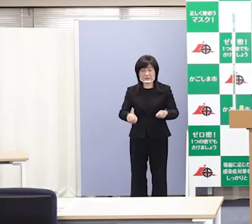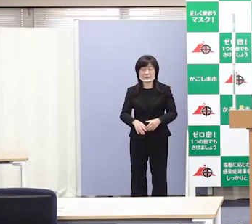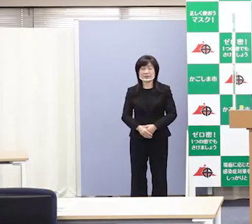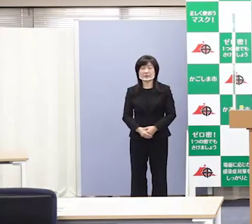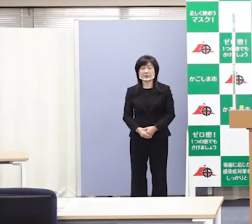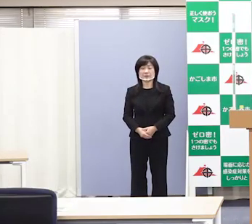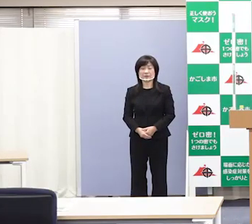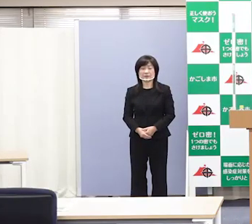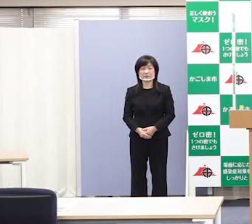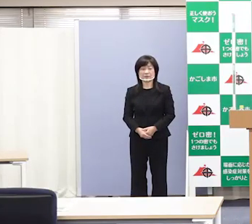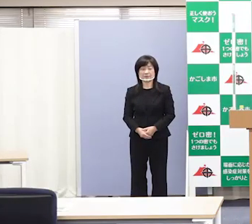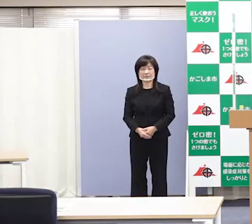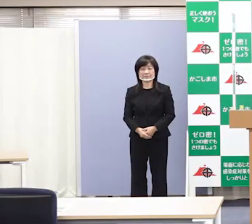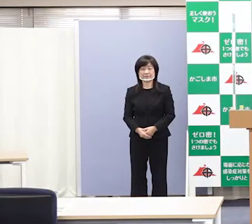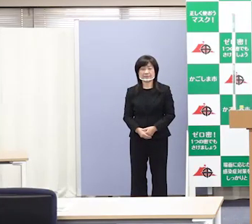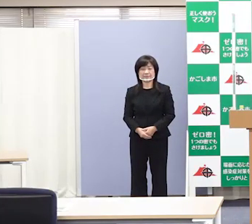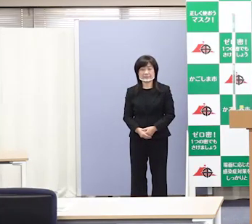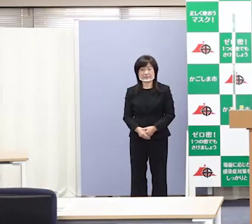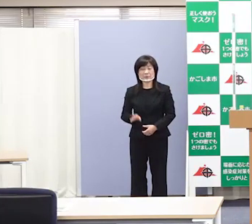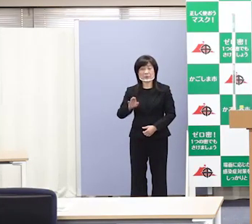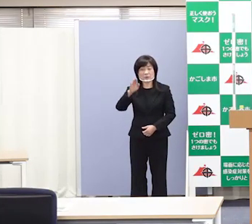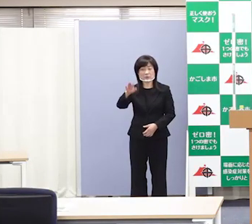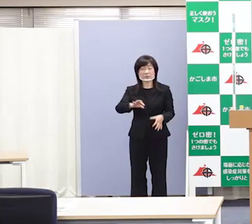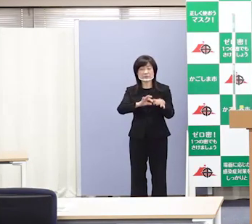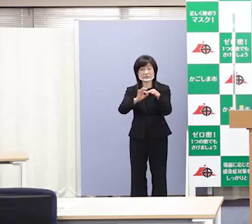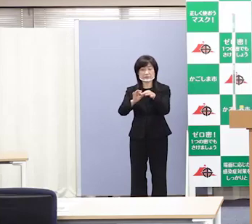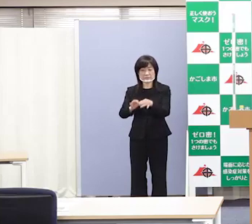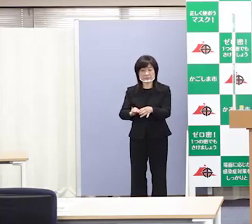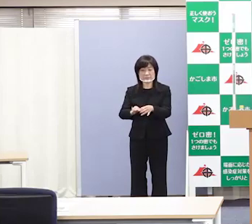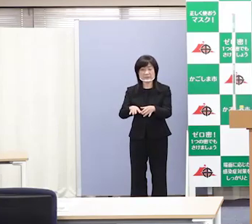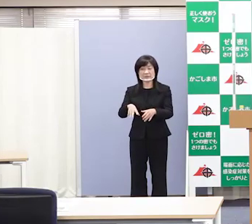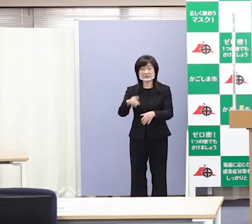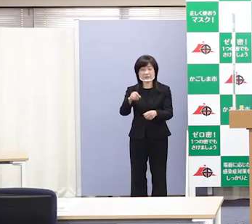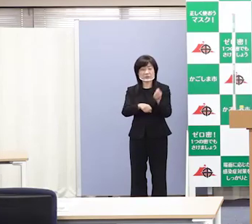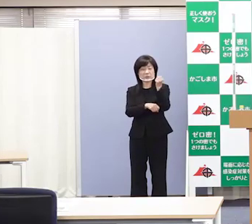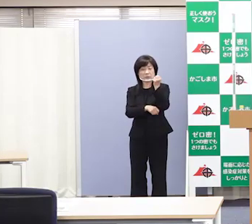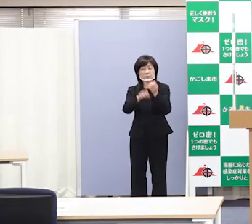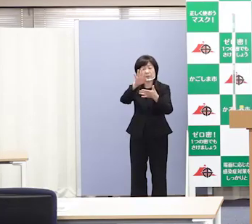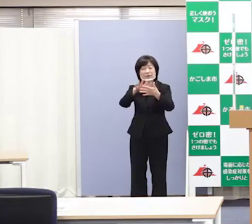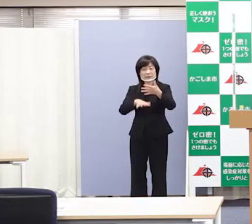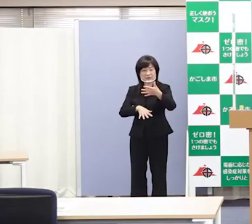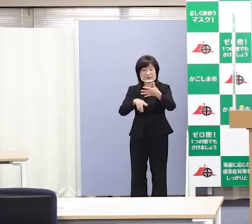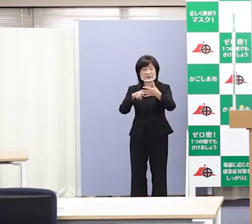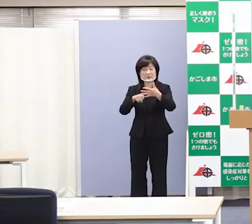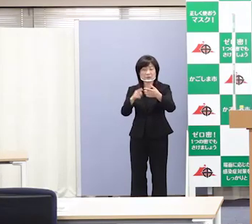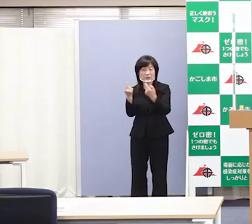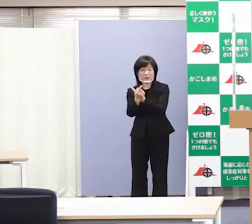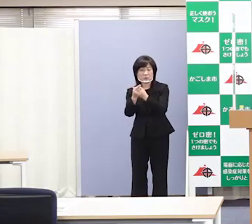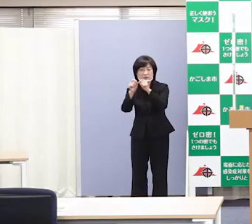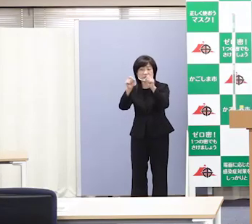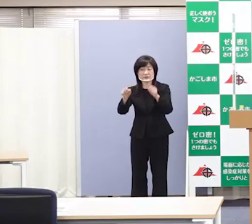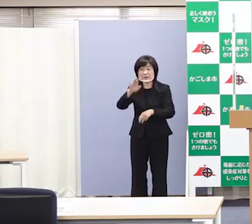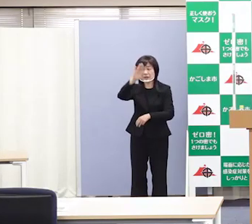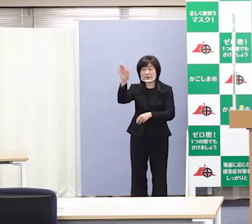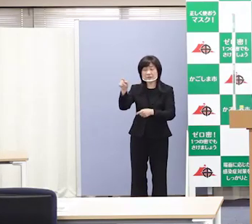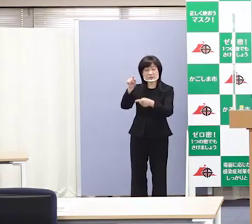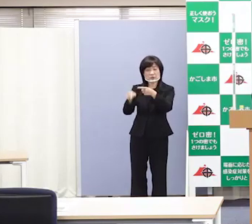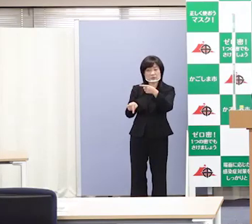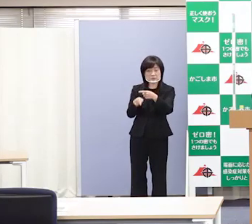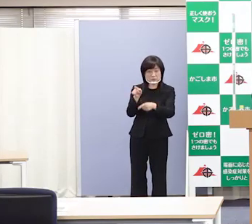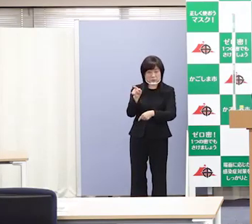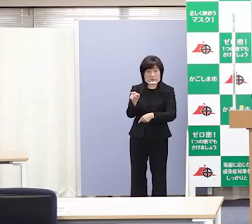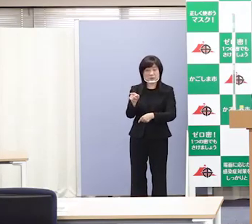ども、引き続きその、最初の元データの変更について気象庁に、